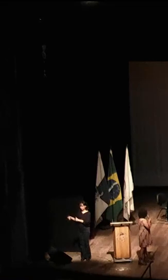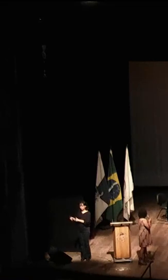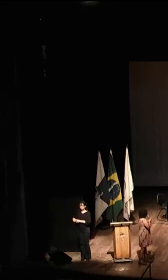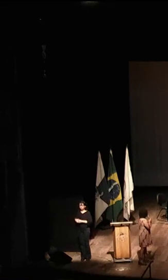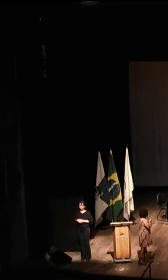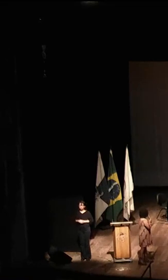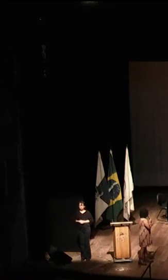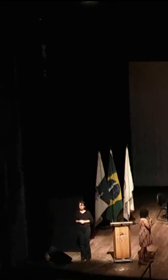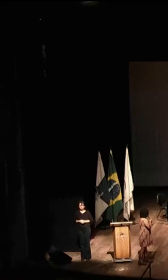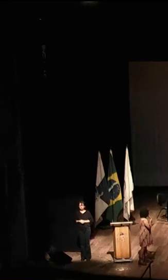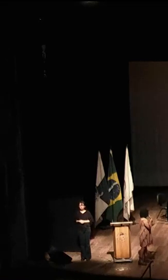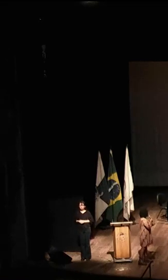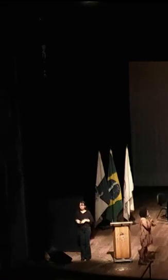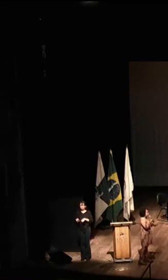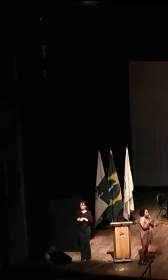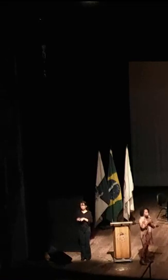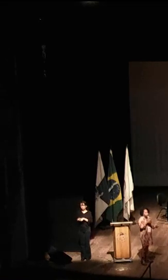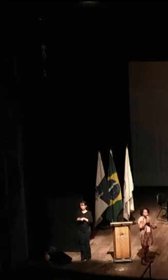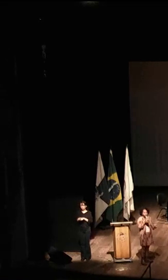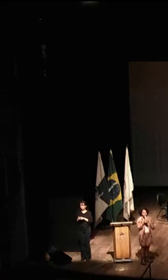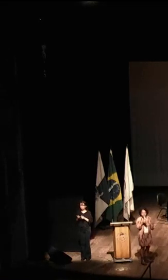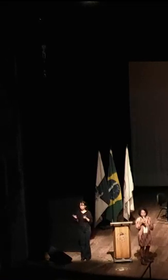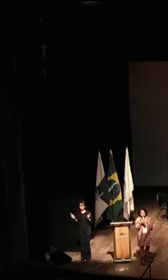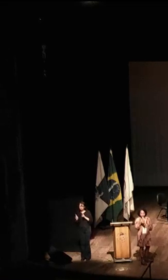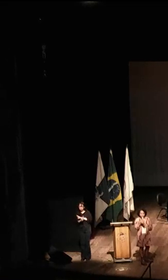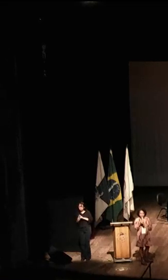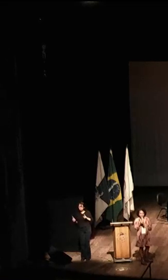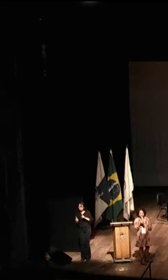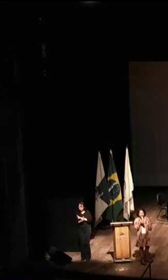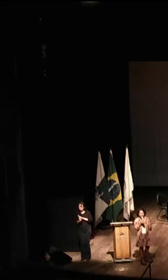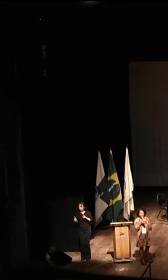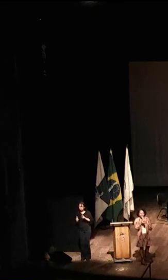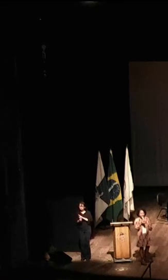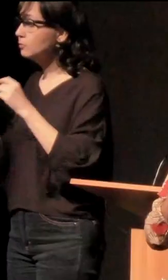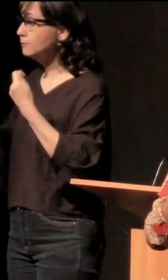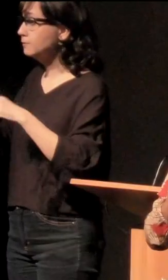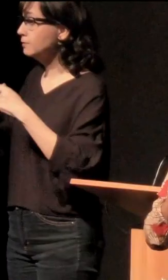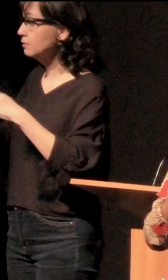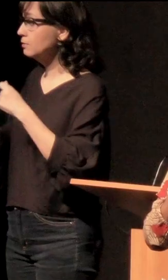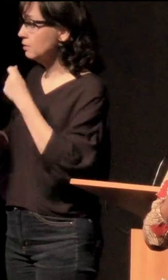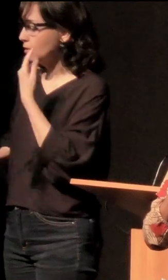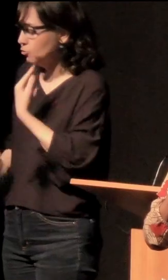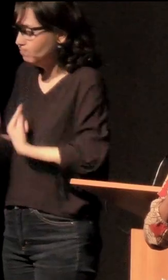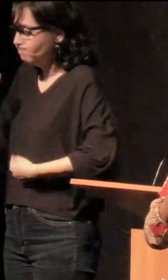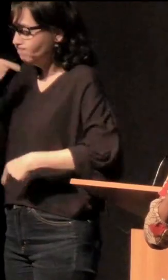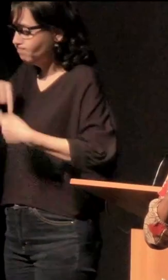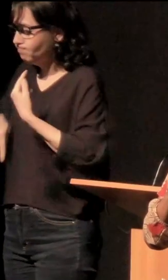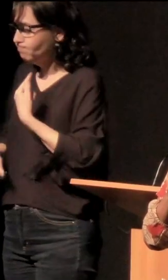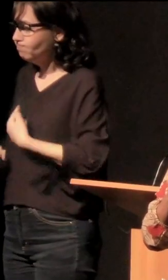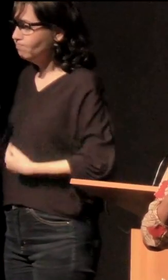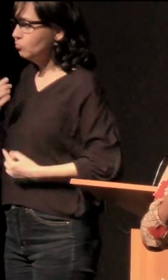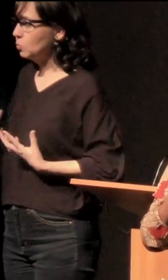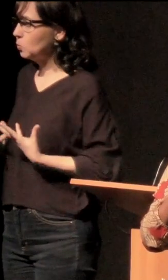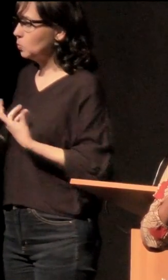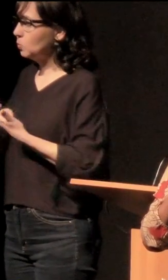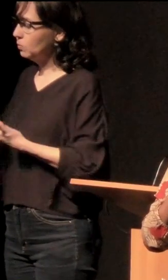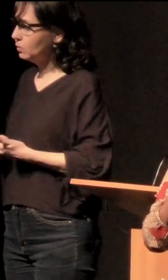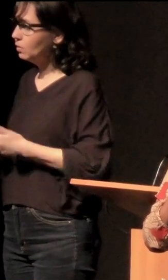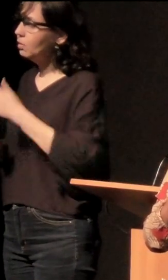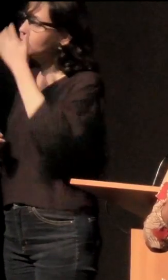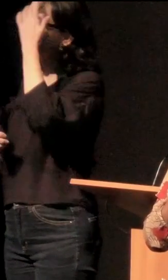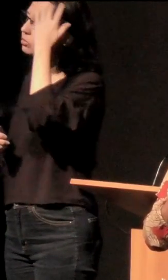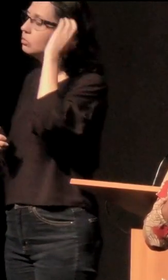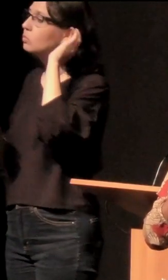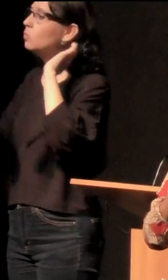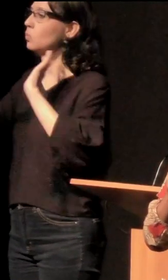E além disso em relação mais necessidades nutricionais né é o cardápio ele ele precisa